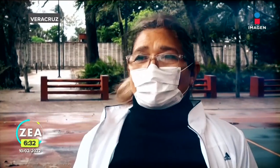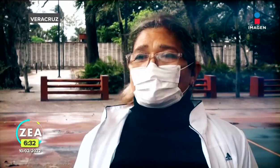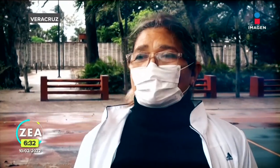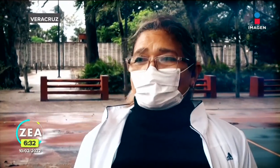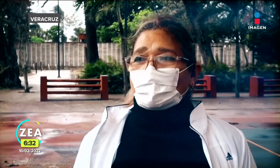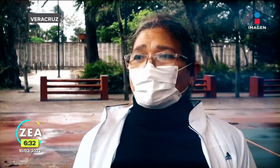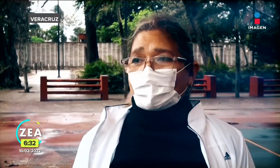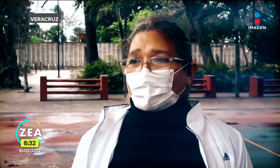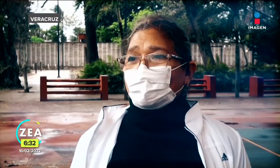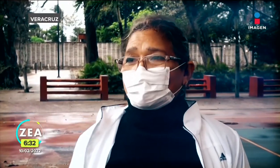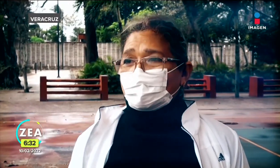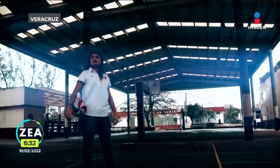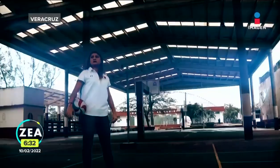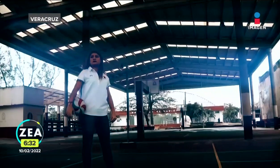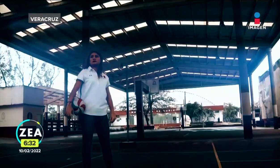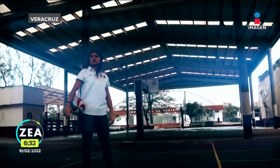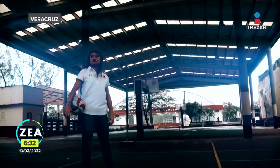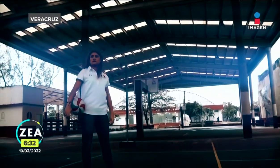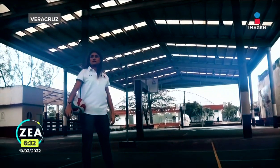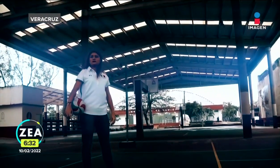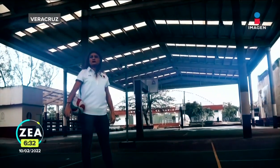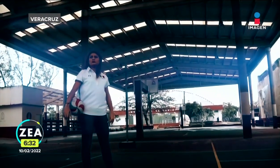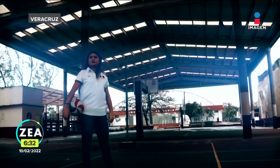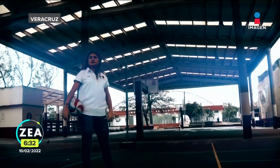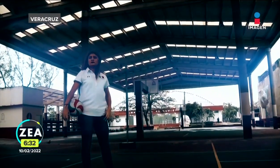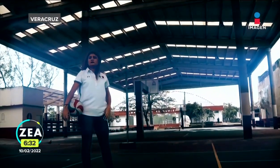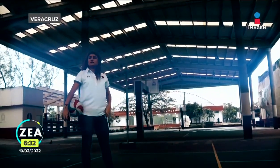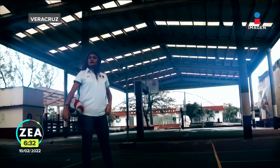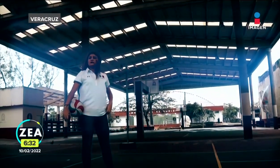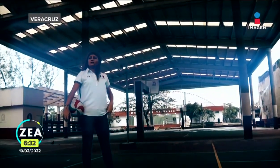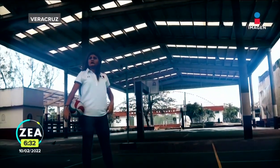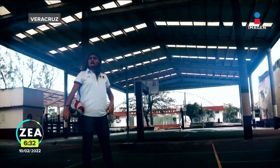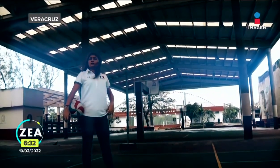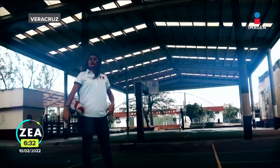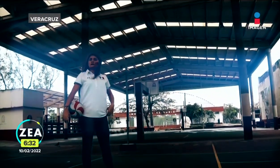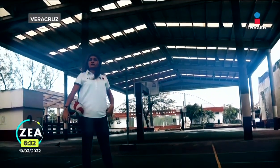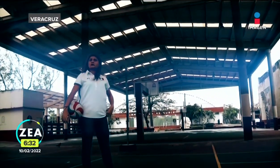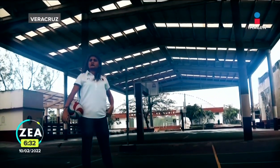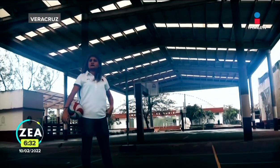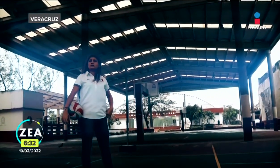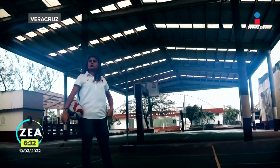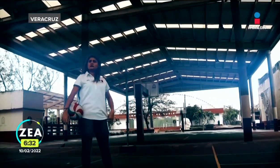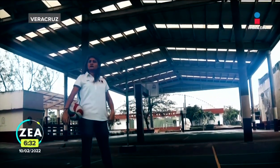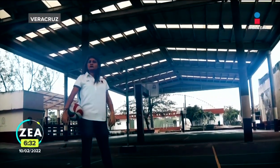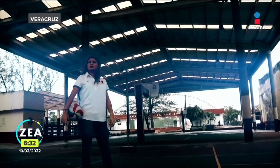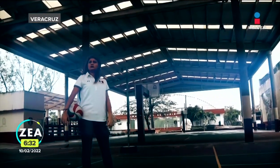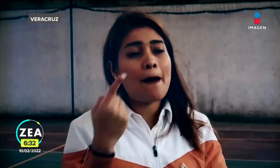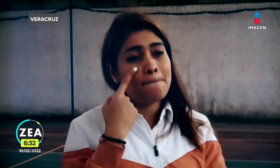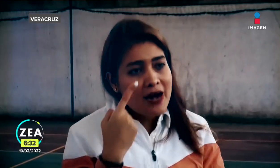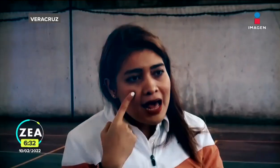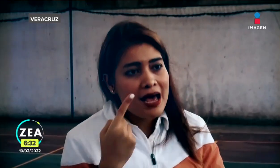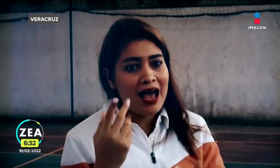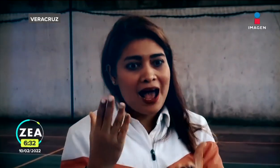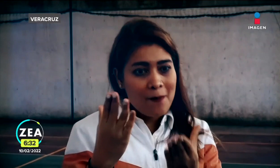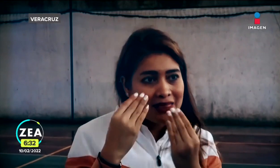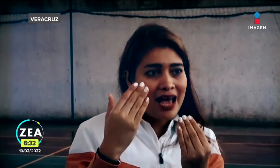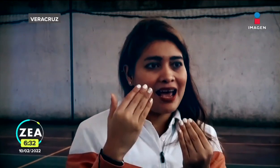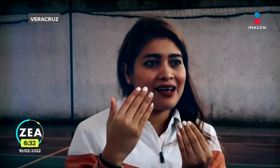este hermoso deporte. Arisaí espera juntar los recursos para irse, regresar con un primer lugar, seguir practicando el